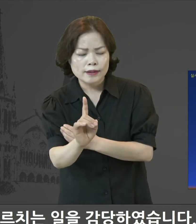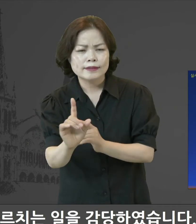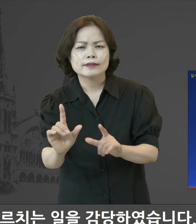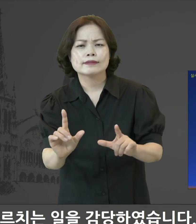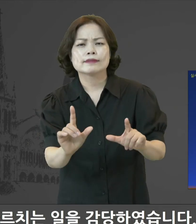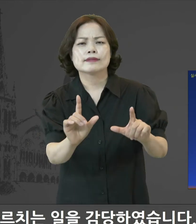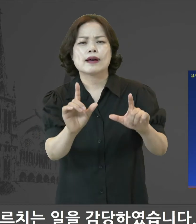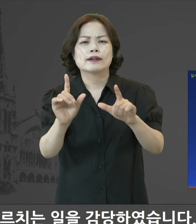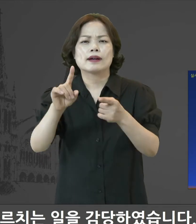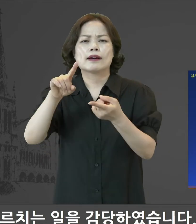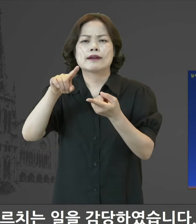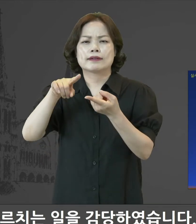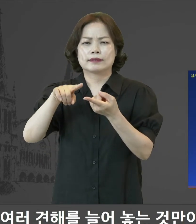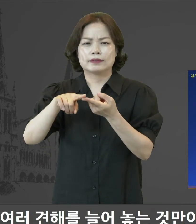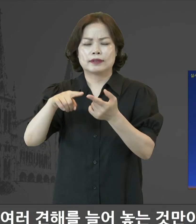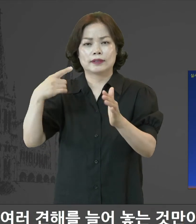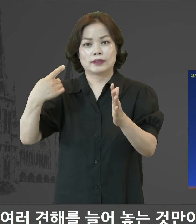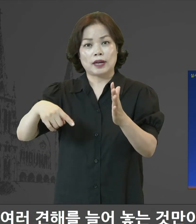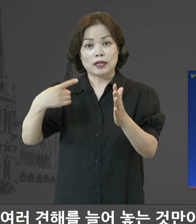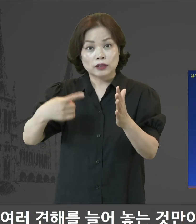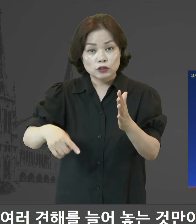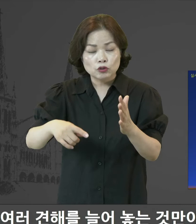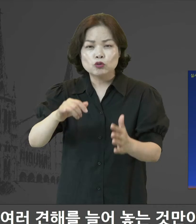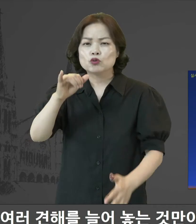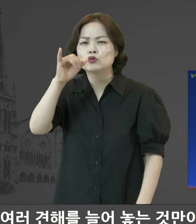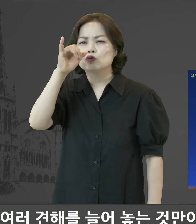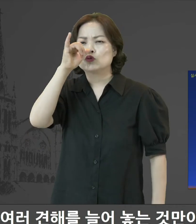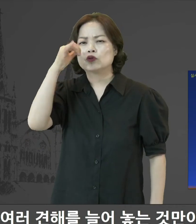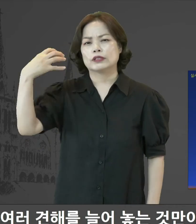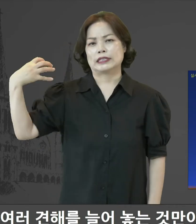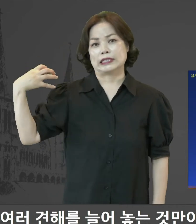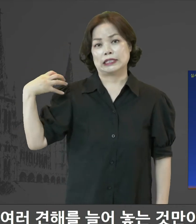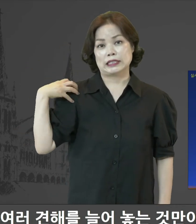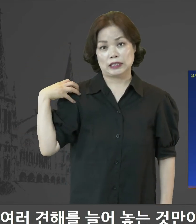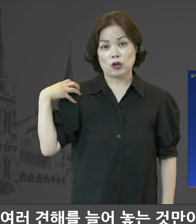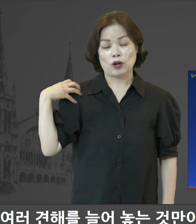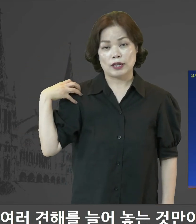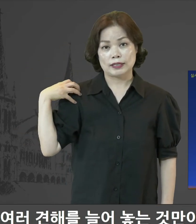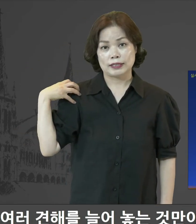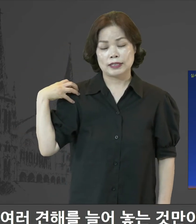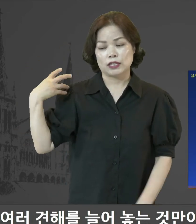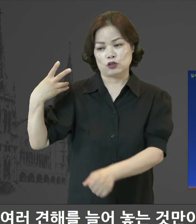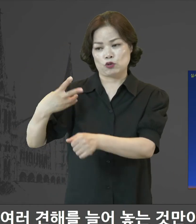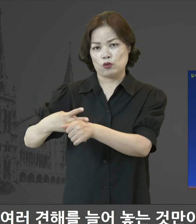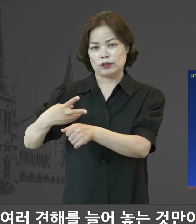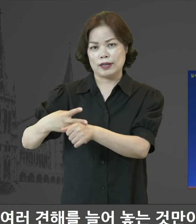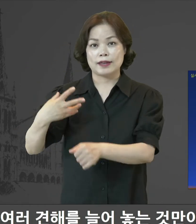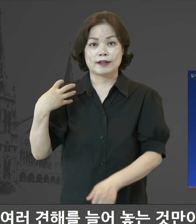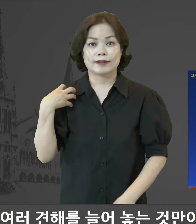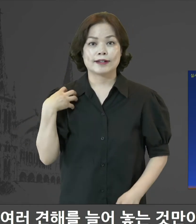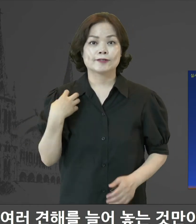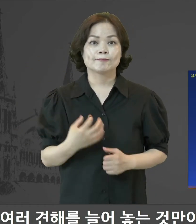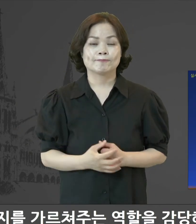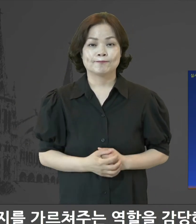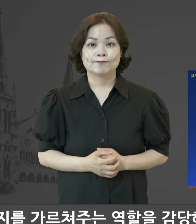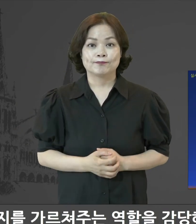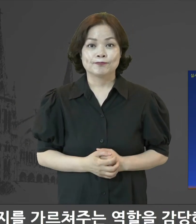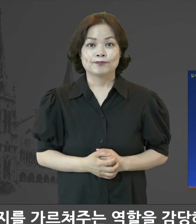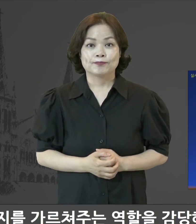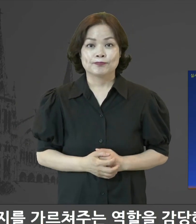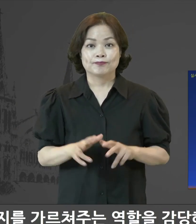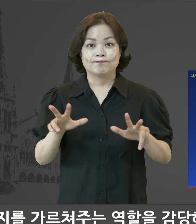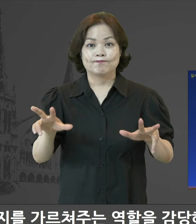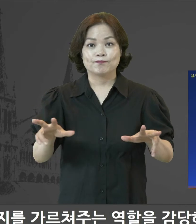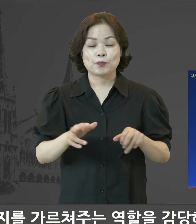살아야 되는지를 가르쳐 줄 수 있는 역할을 감당하는 분들이 교사였습니다. 자,